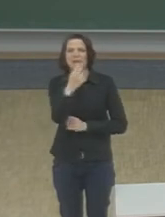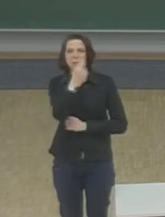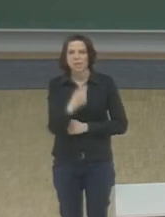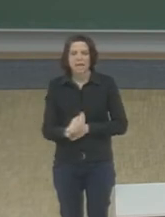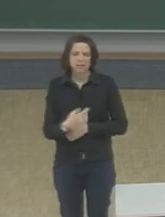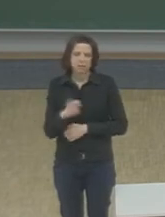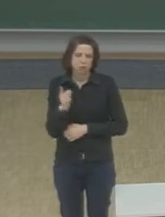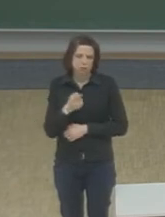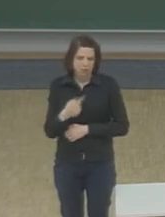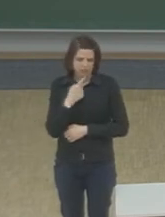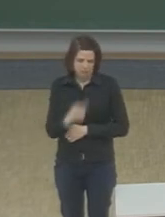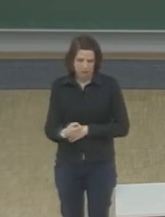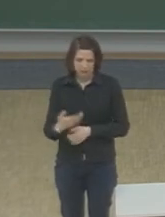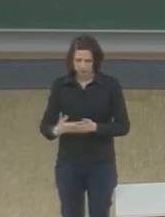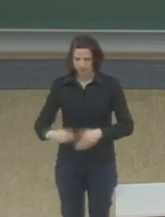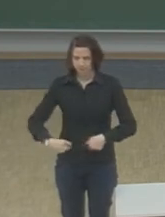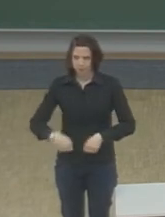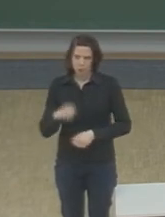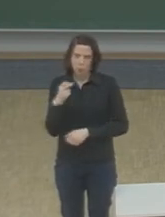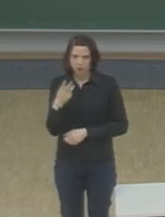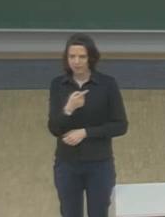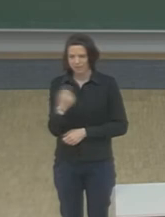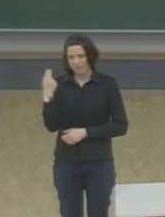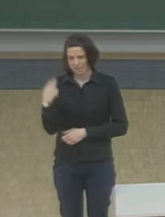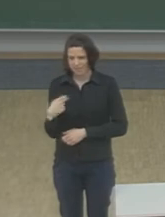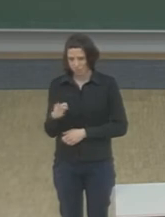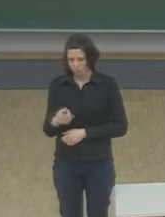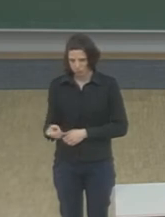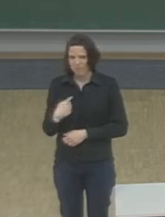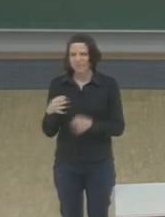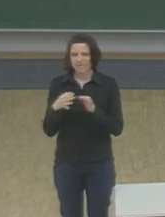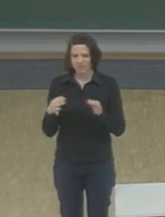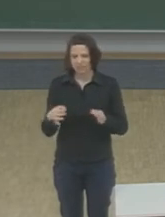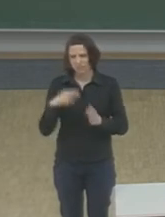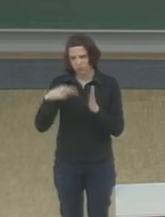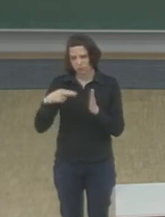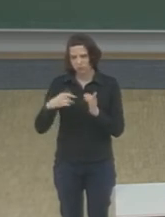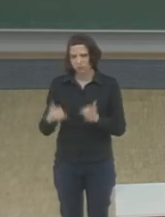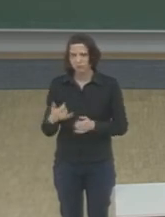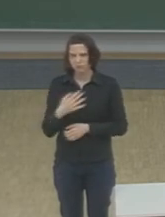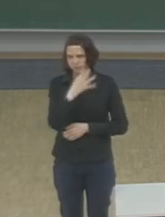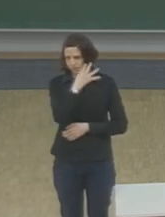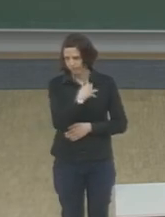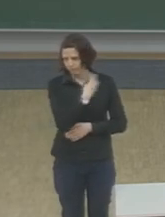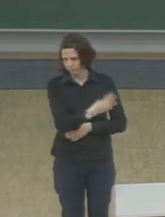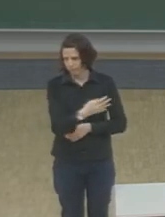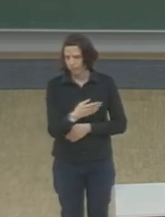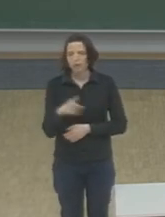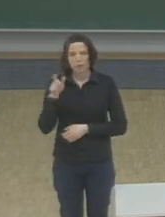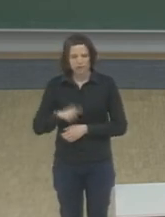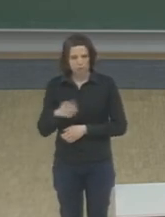selbst. Deswegen dann vielleicht hier zweite Zeile, der Mensch als nachdenkendes, nach Gründen Einsicht suchendes